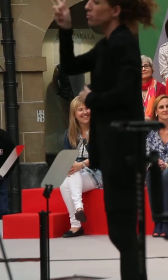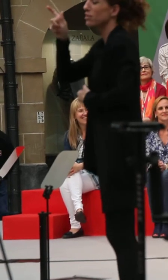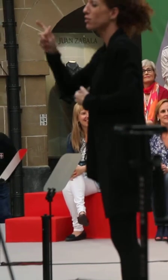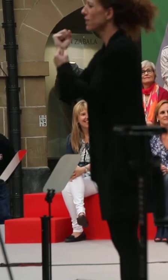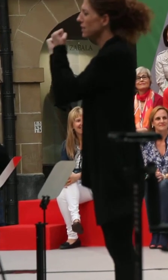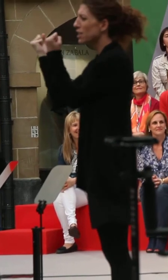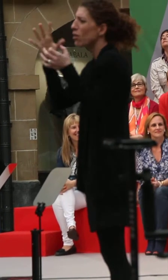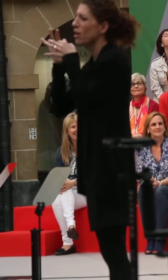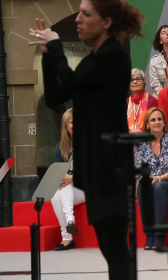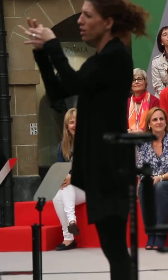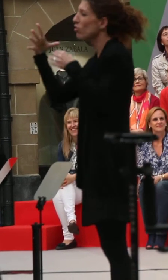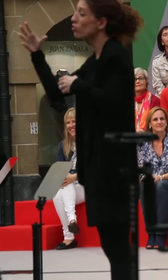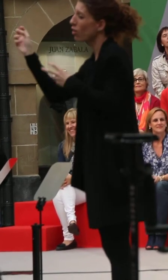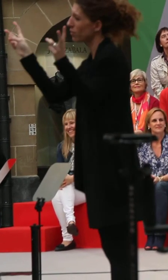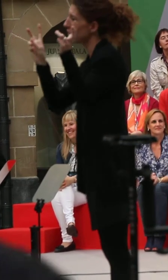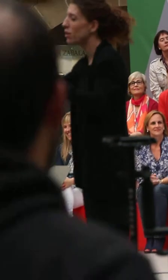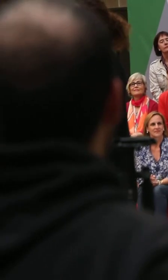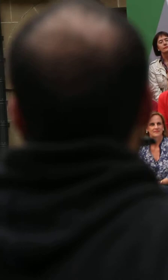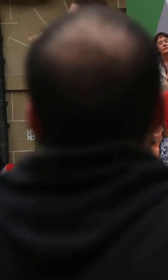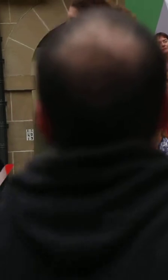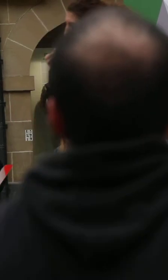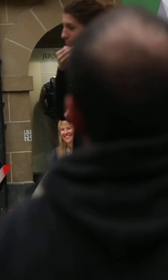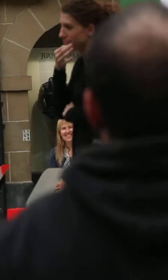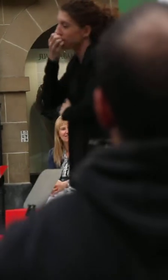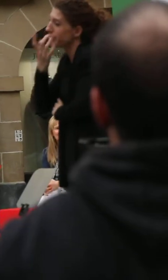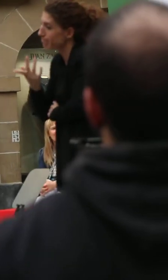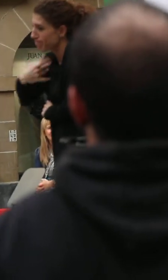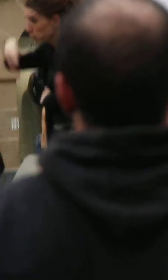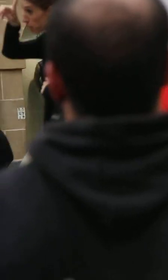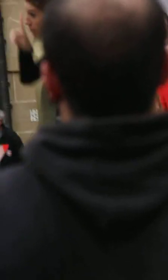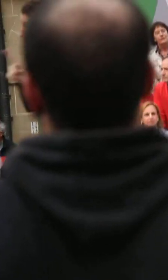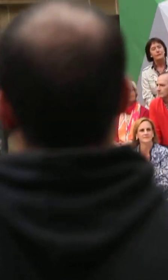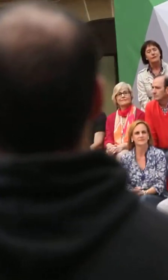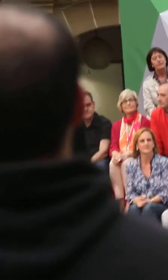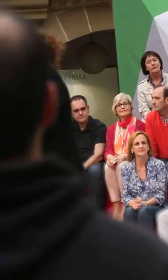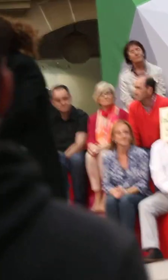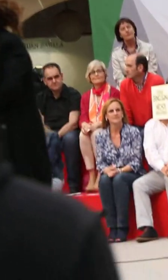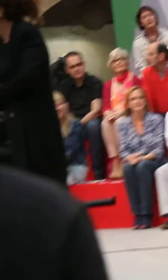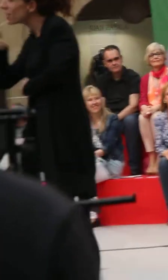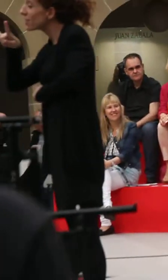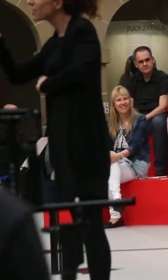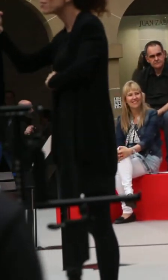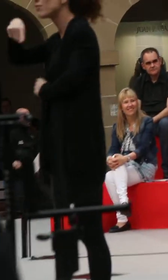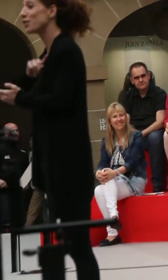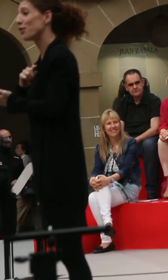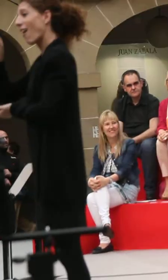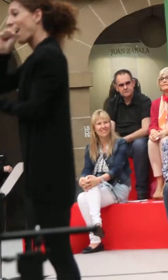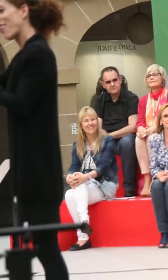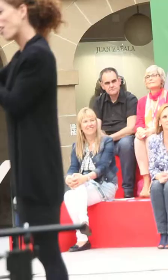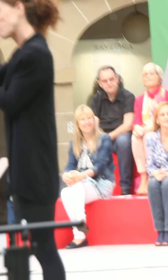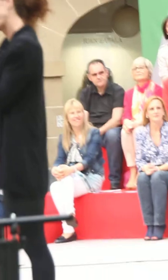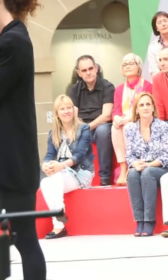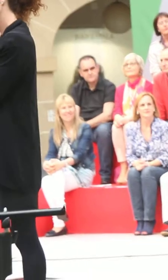Aintzani eta lagun guztiei arrastion. Ezakite horatzen dozuen, baina Bizkaiko bertsolarien txapelketaren